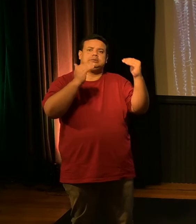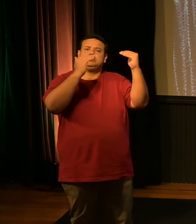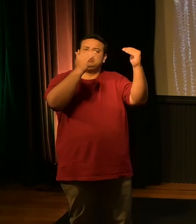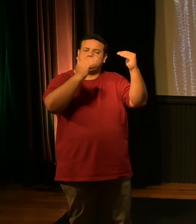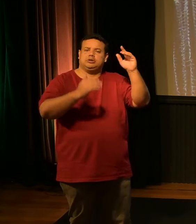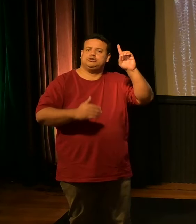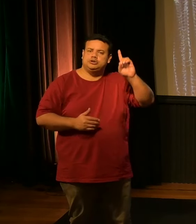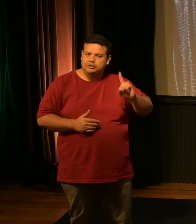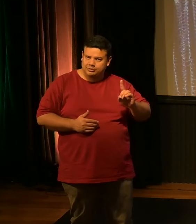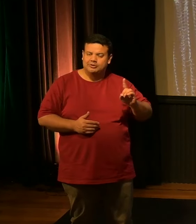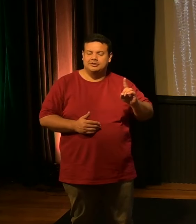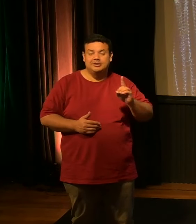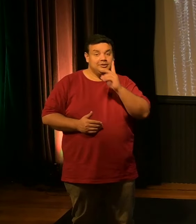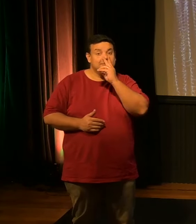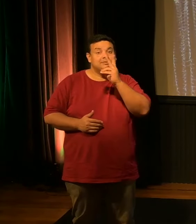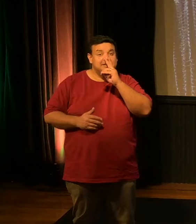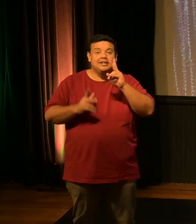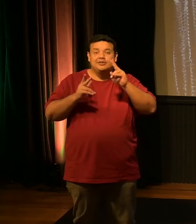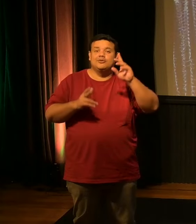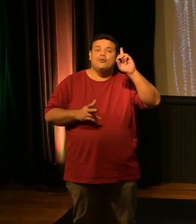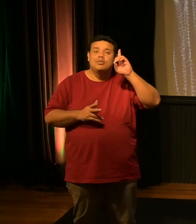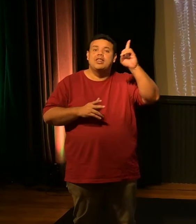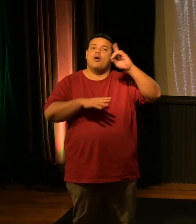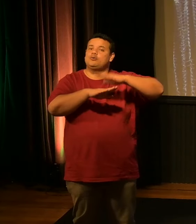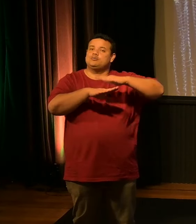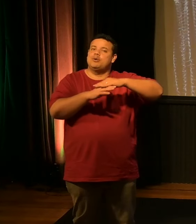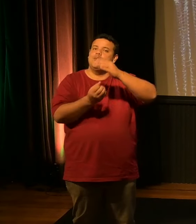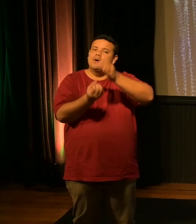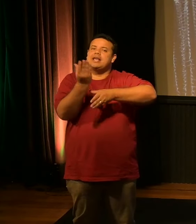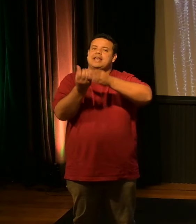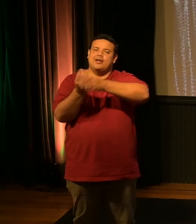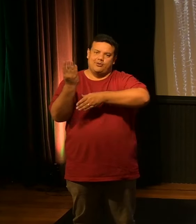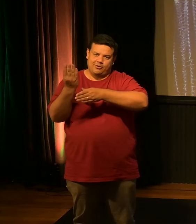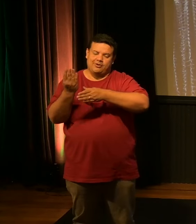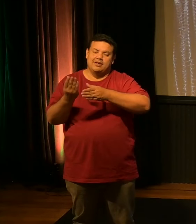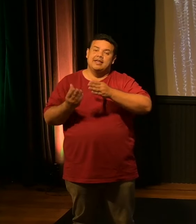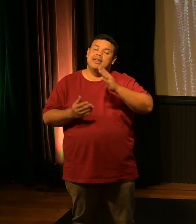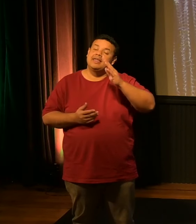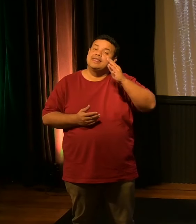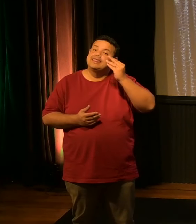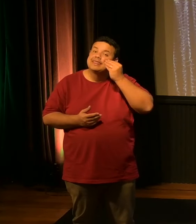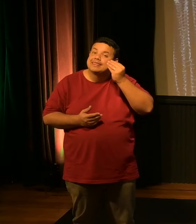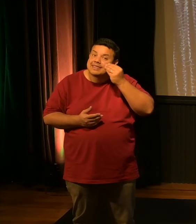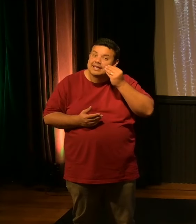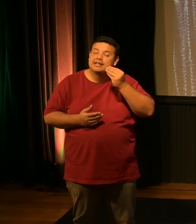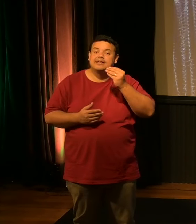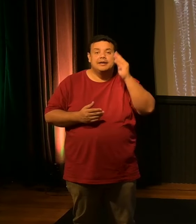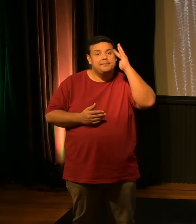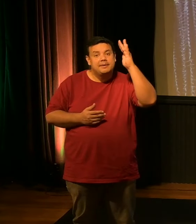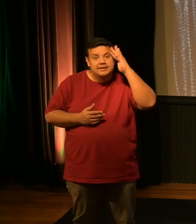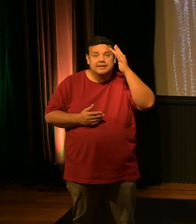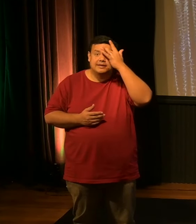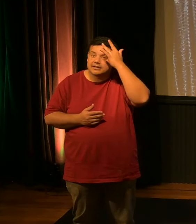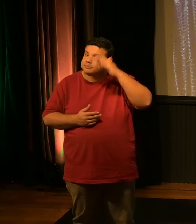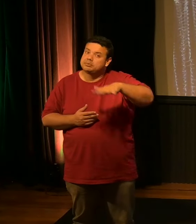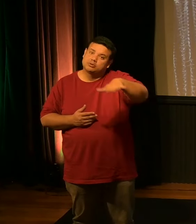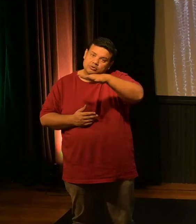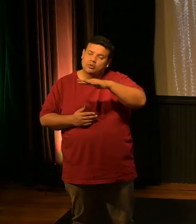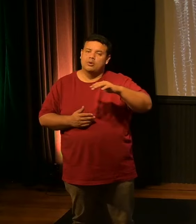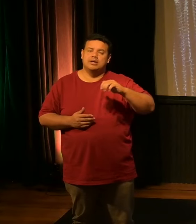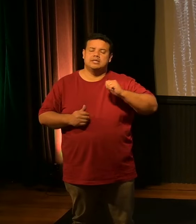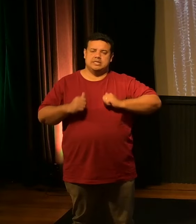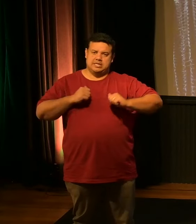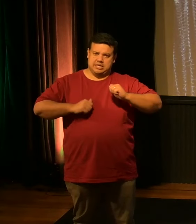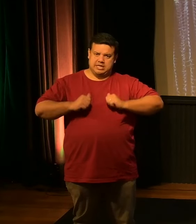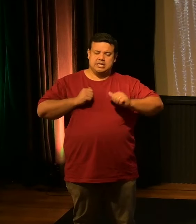né? Como é o Deus criador da obra, e tenta pensar naquelas pessoas que estão ao entorno dela, sejam atores e